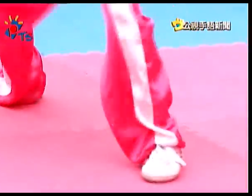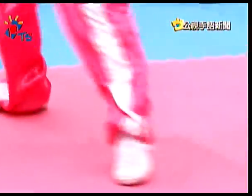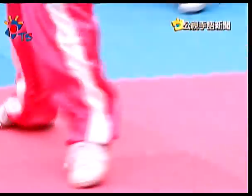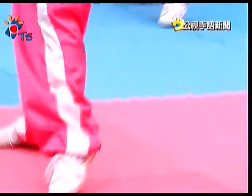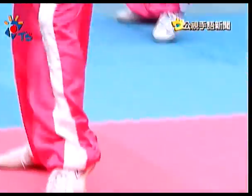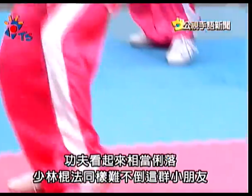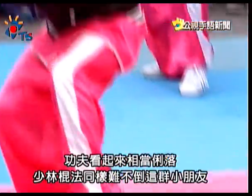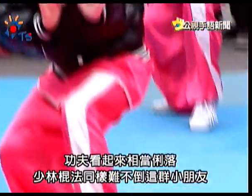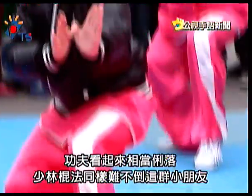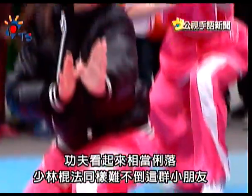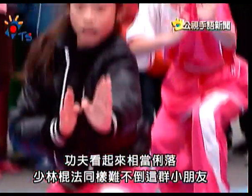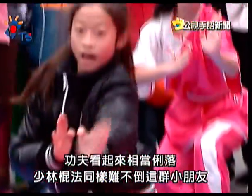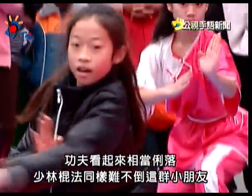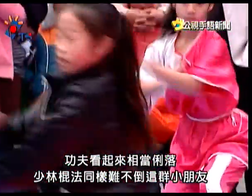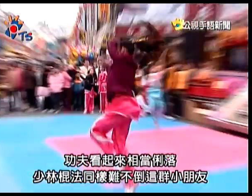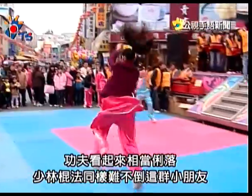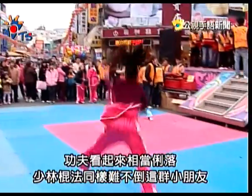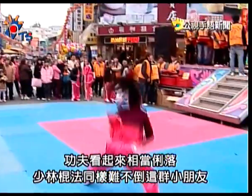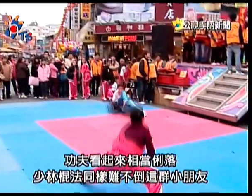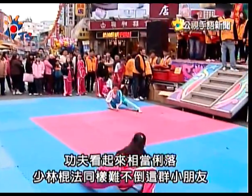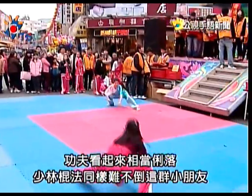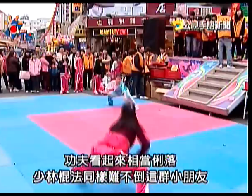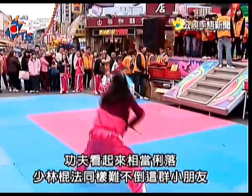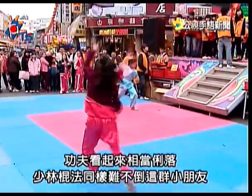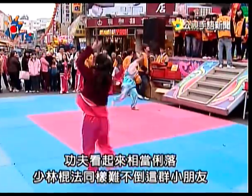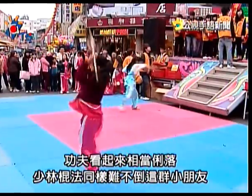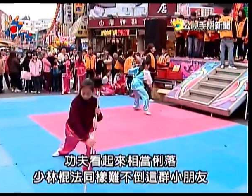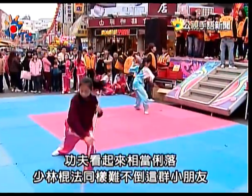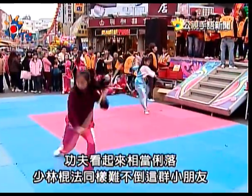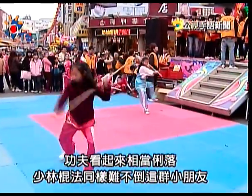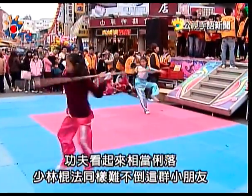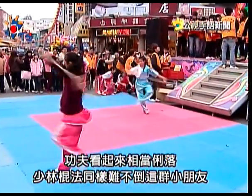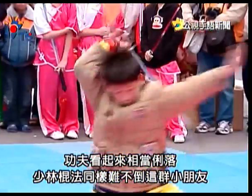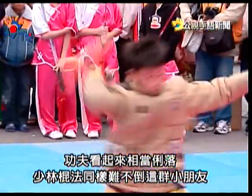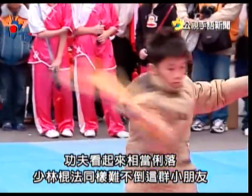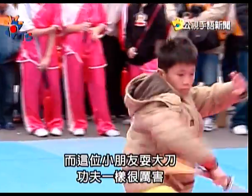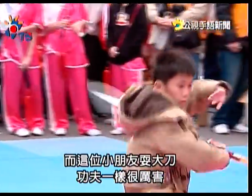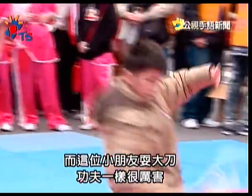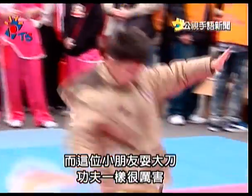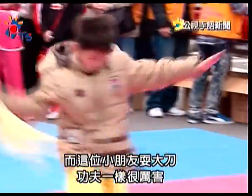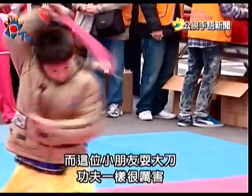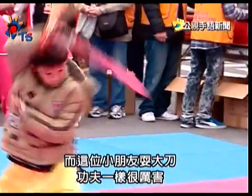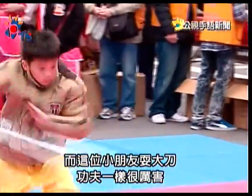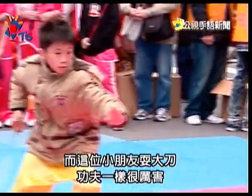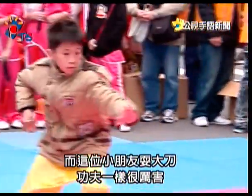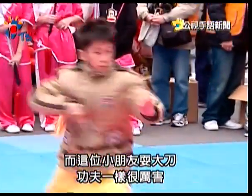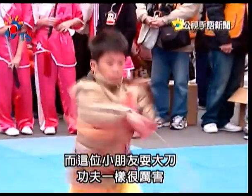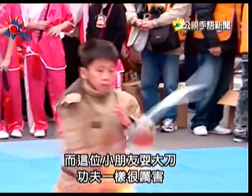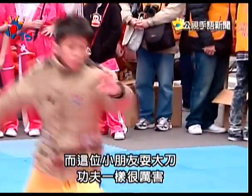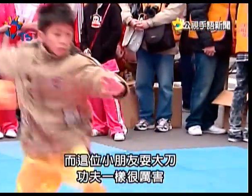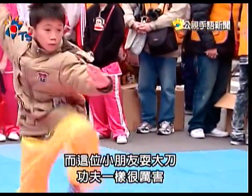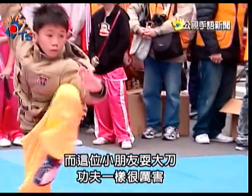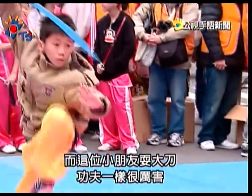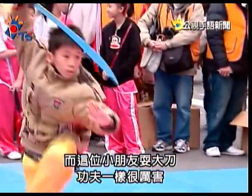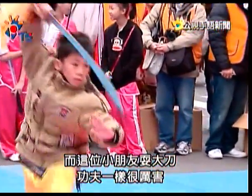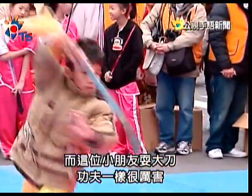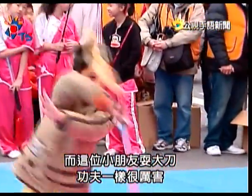功夫看起来相当利落，少林棍法同样难不倒这群小朋友，而这位小朋友耍大刀功夫一样很厉害。